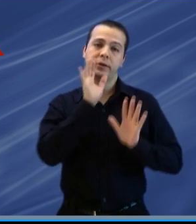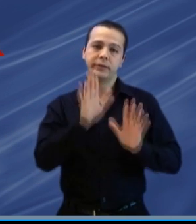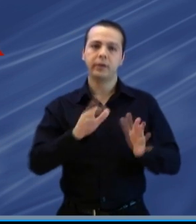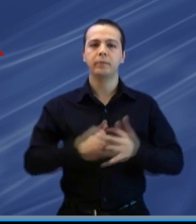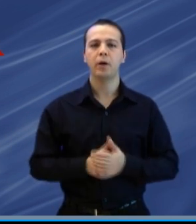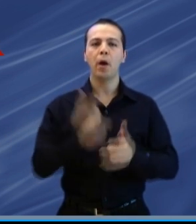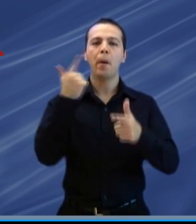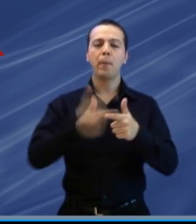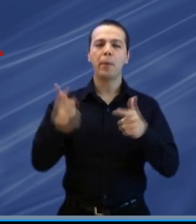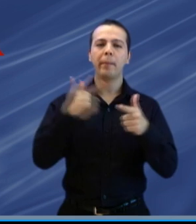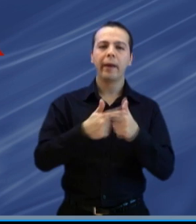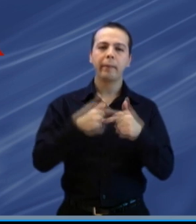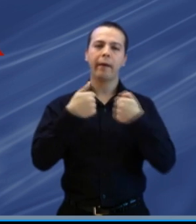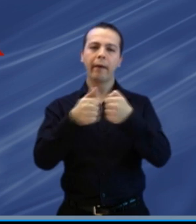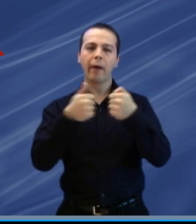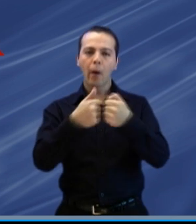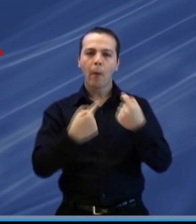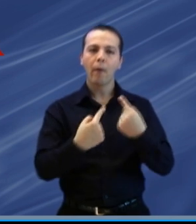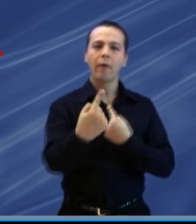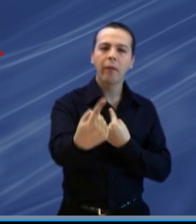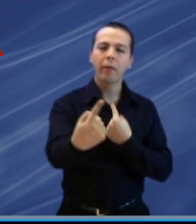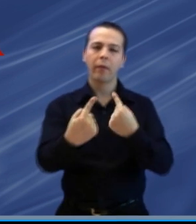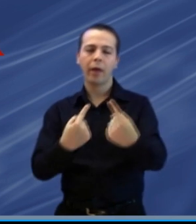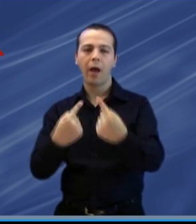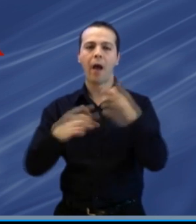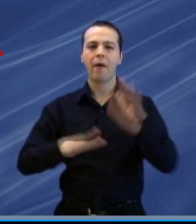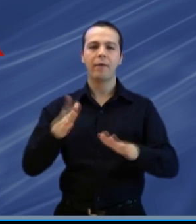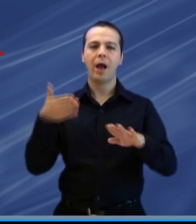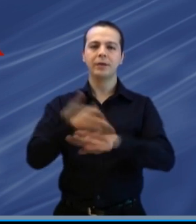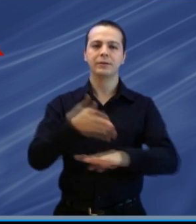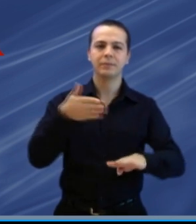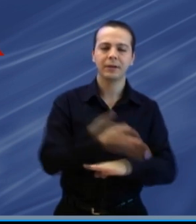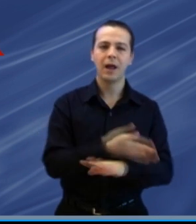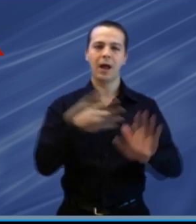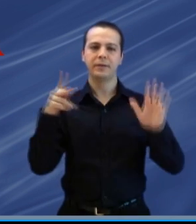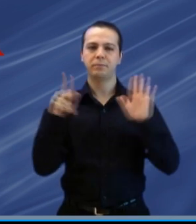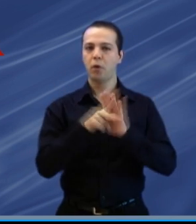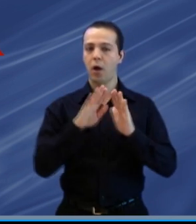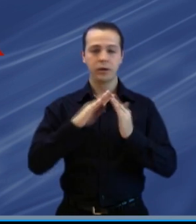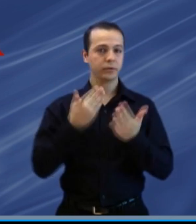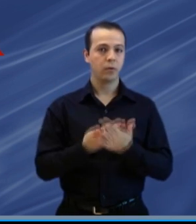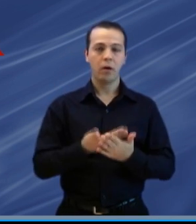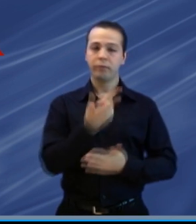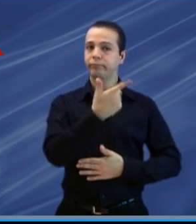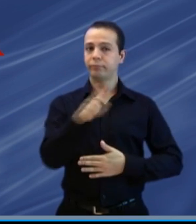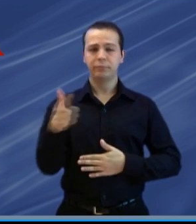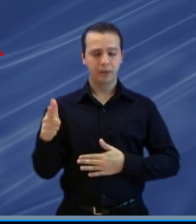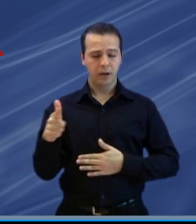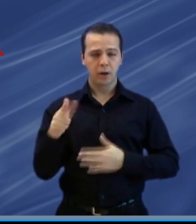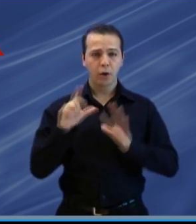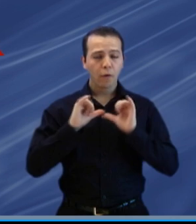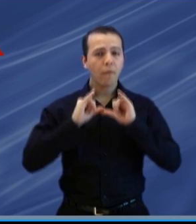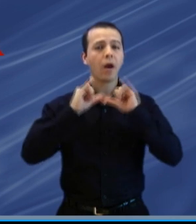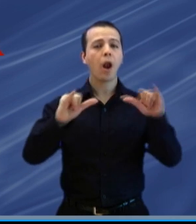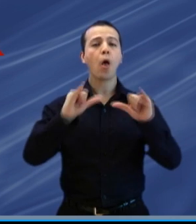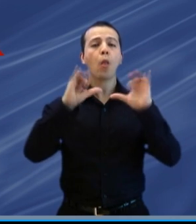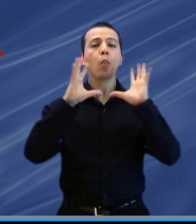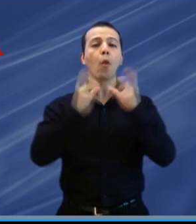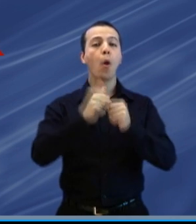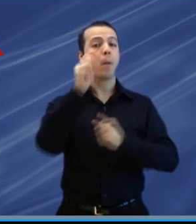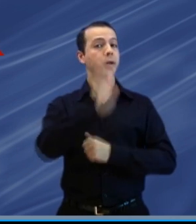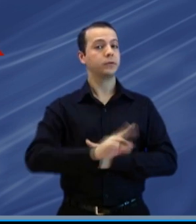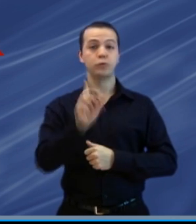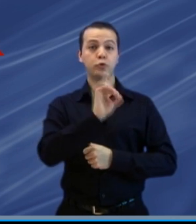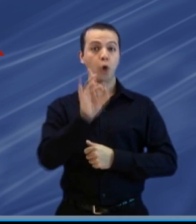por problemas de transporte, por problemas de acessibilidade nas próprias escolas. Isso estou falando de Brasil em geral, não só de São